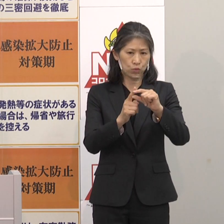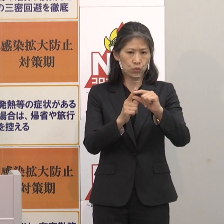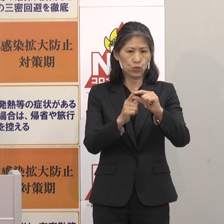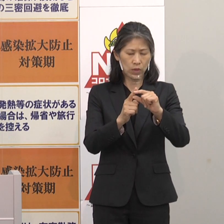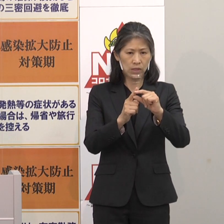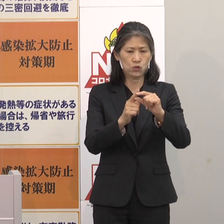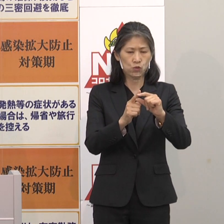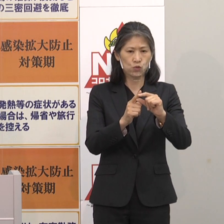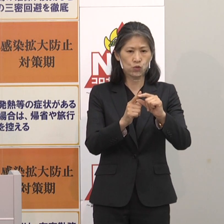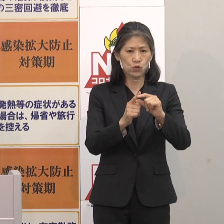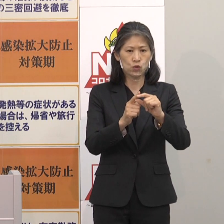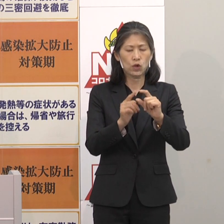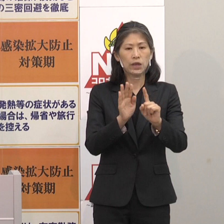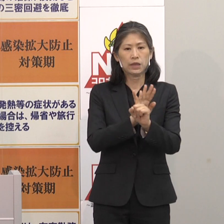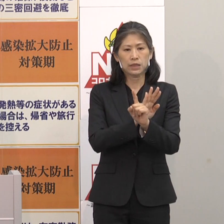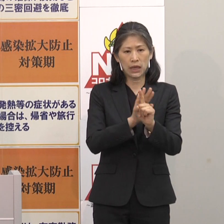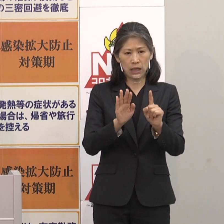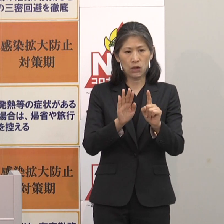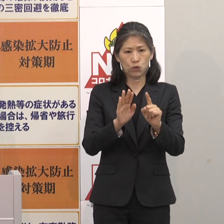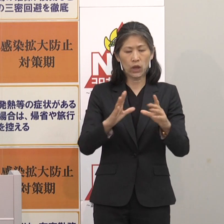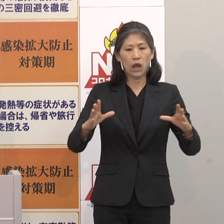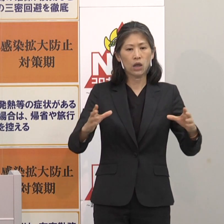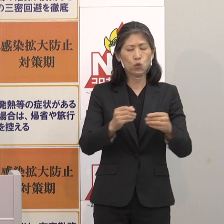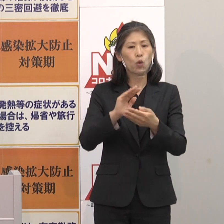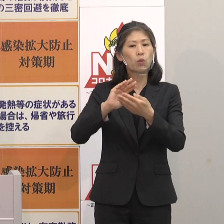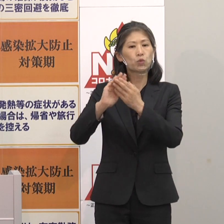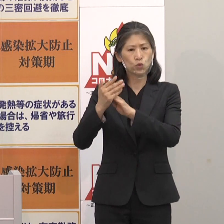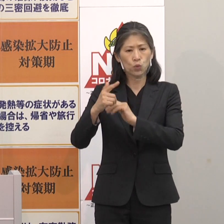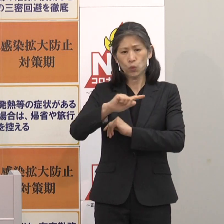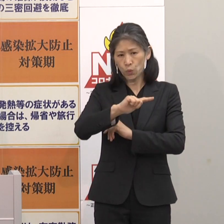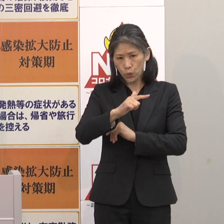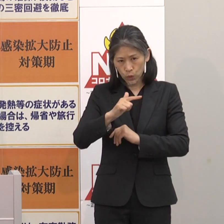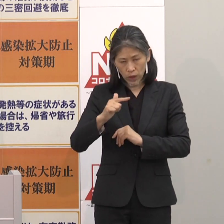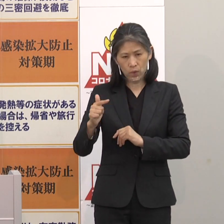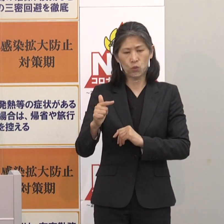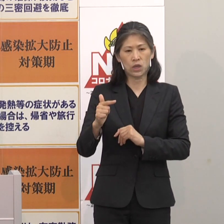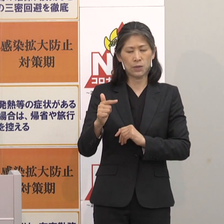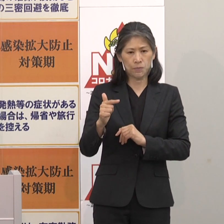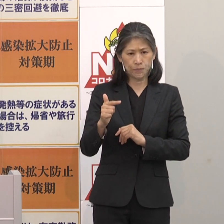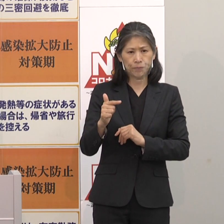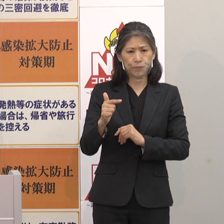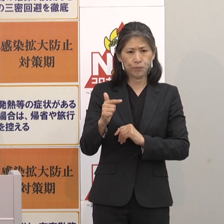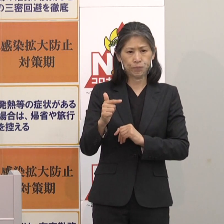あるいは内閣官もまた総務省に、